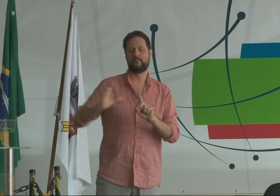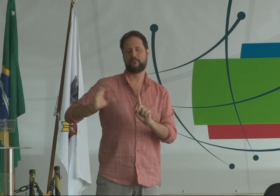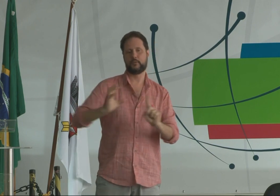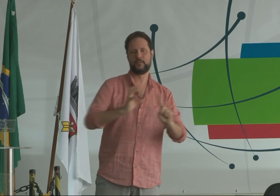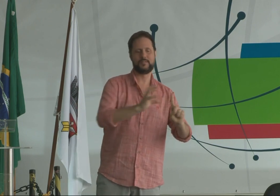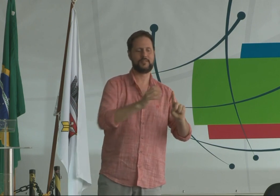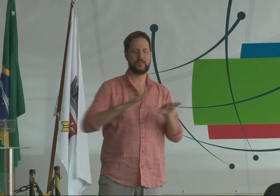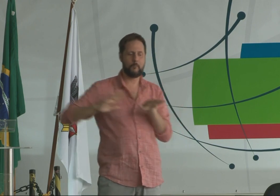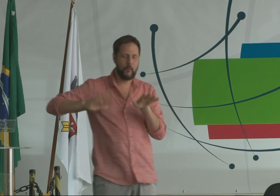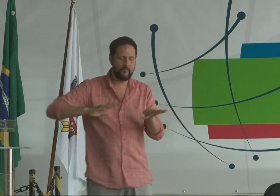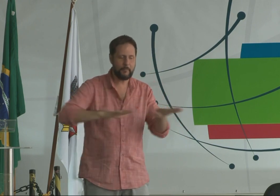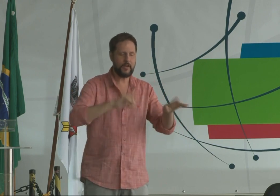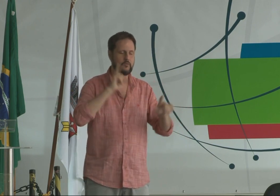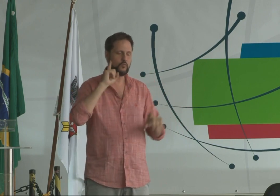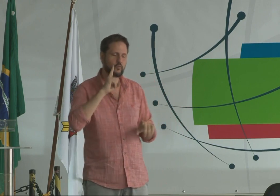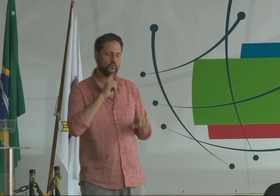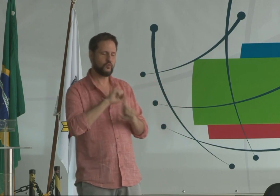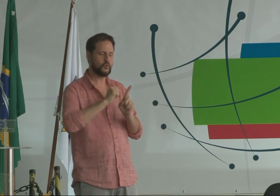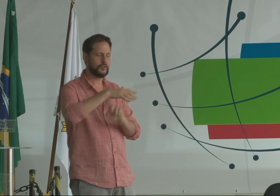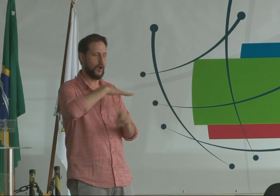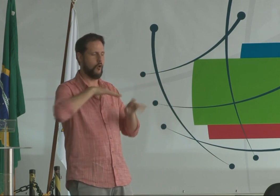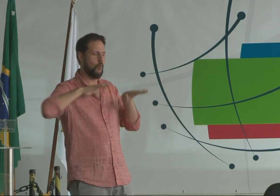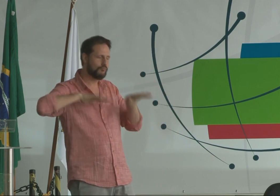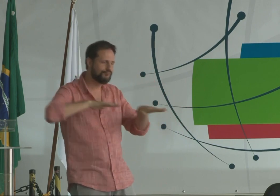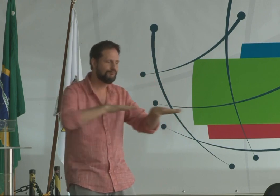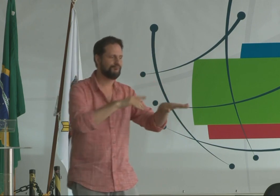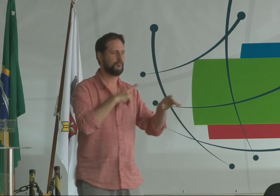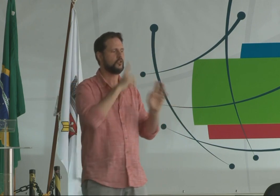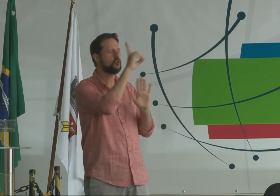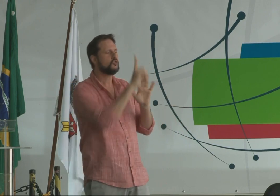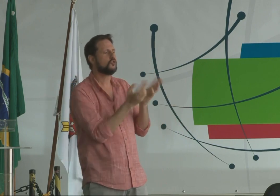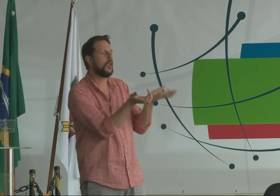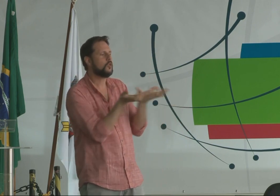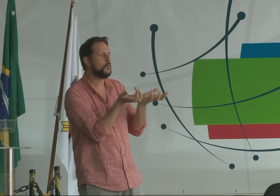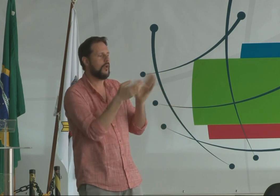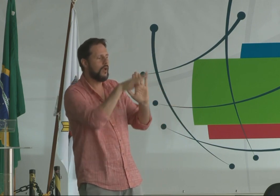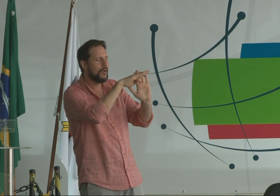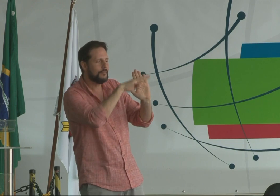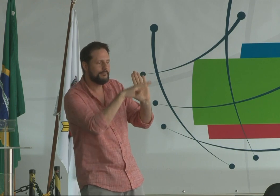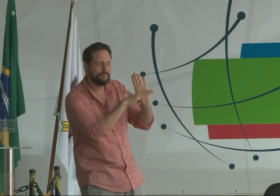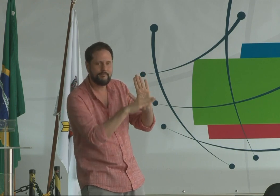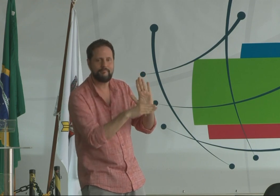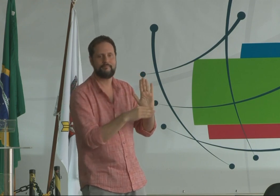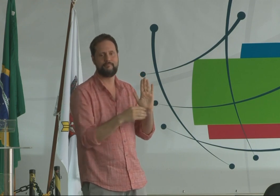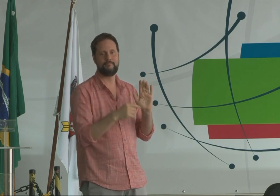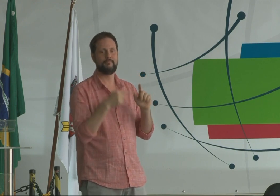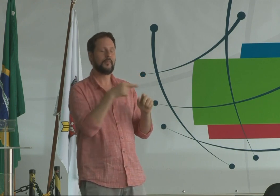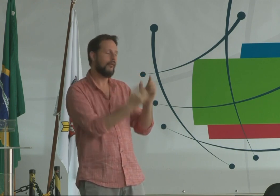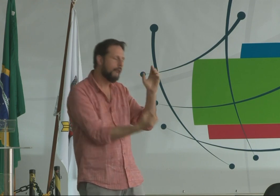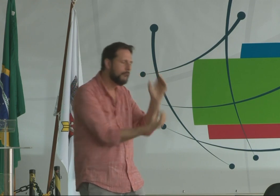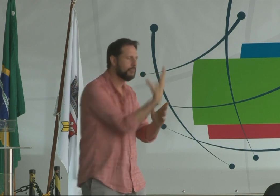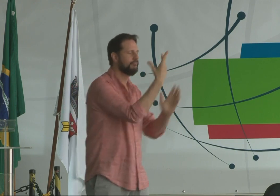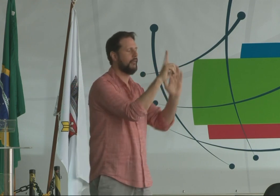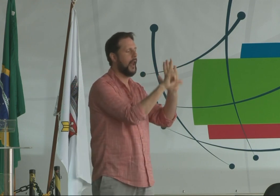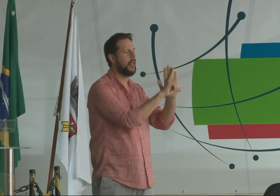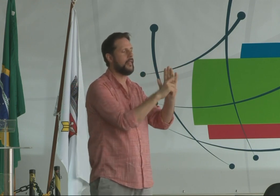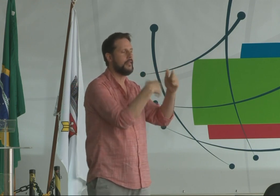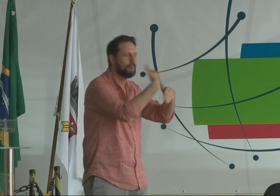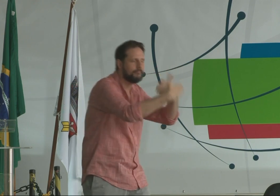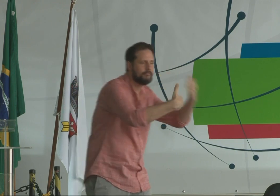Então, nesse momento, agora, no conflito social, os movimentos que têm se desenvolvido em relação a direitos e pautas linguísticas específicas,